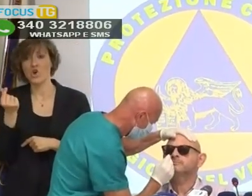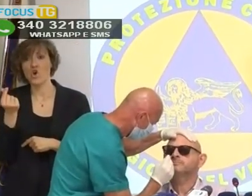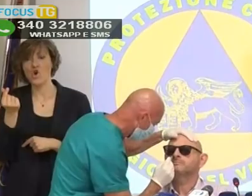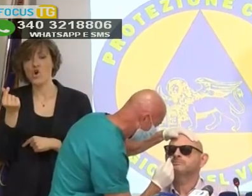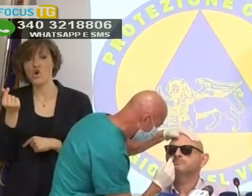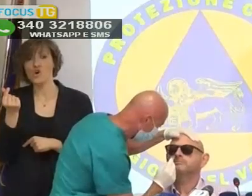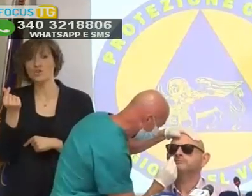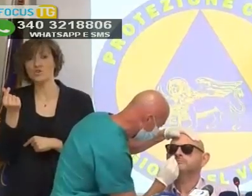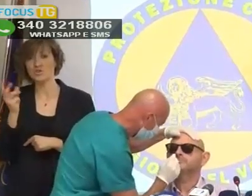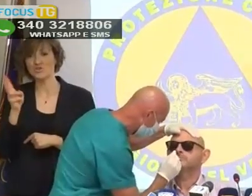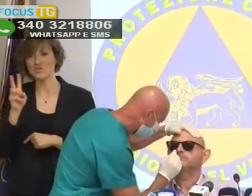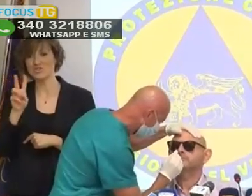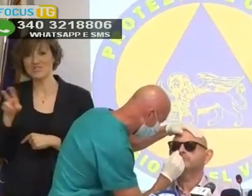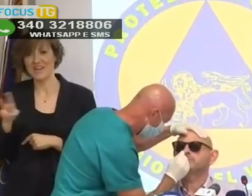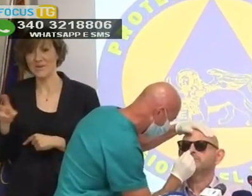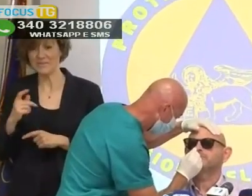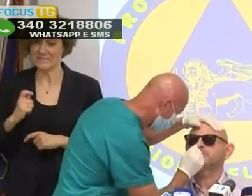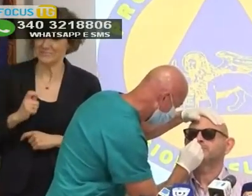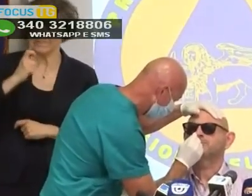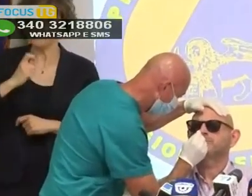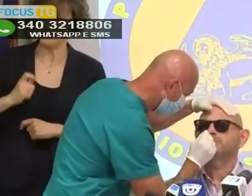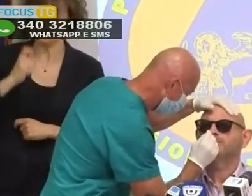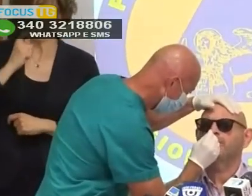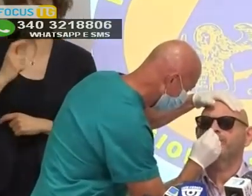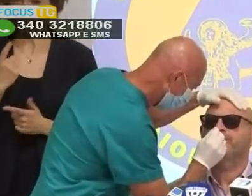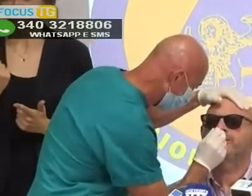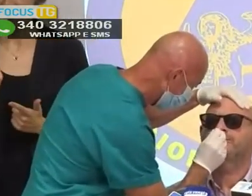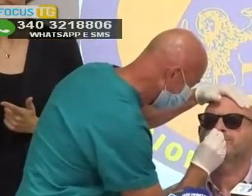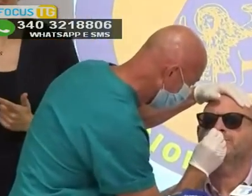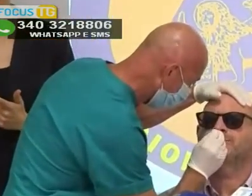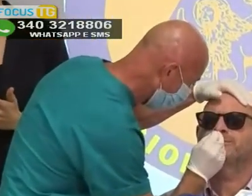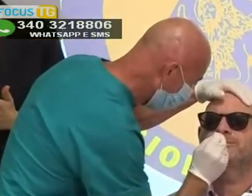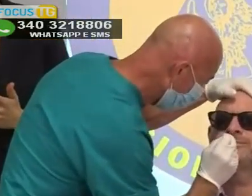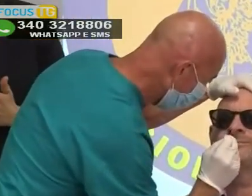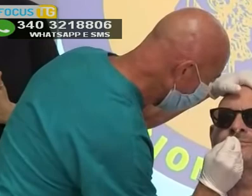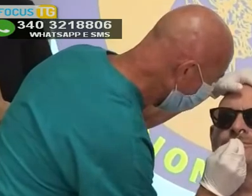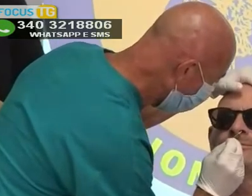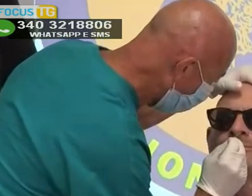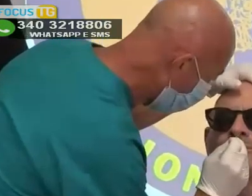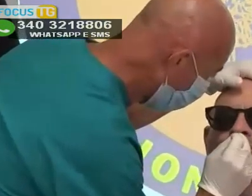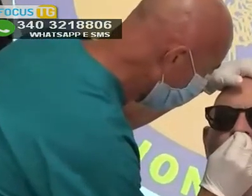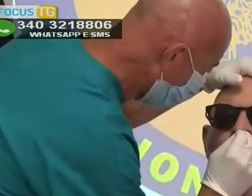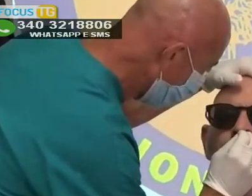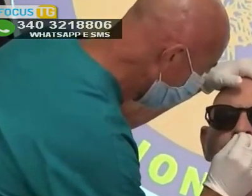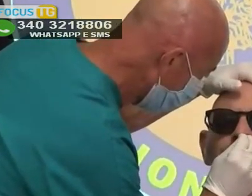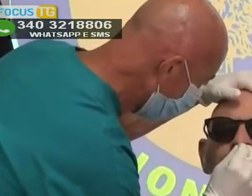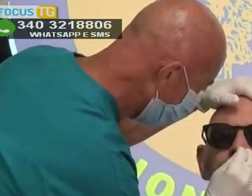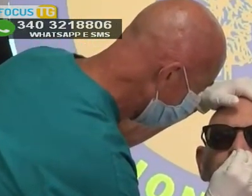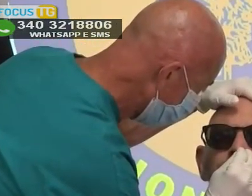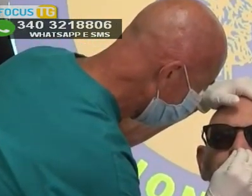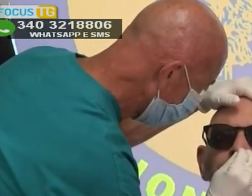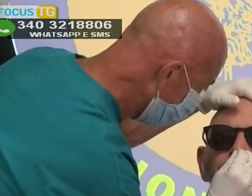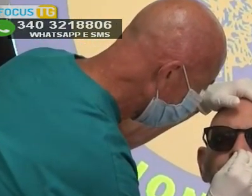euro, spingi, fa male, eh? Dà fastidio ma non fa male.